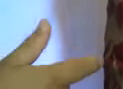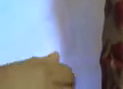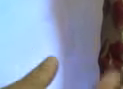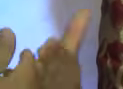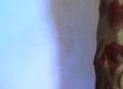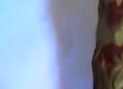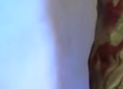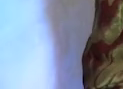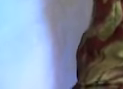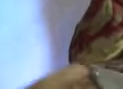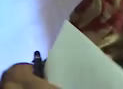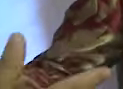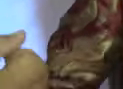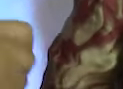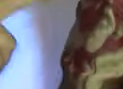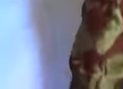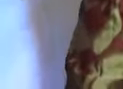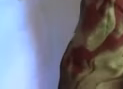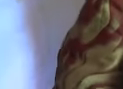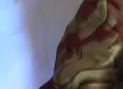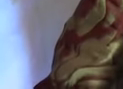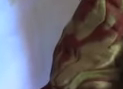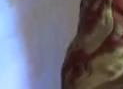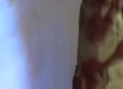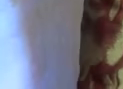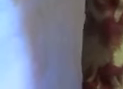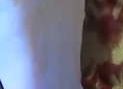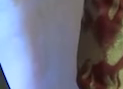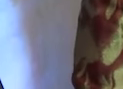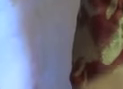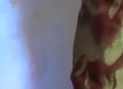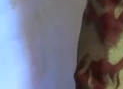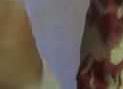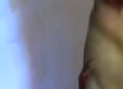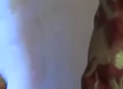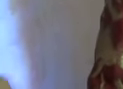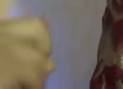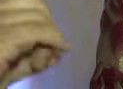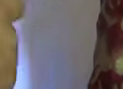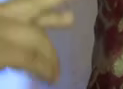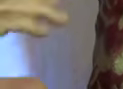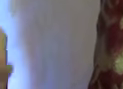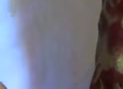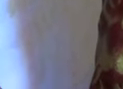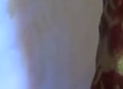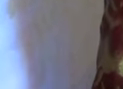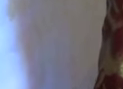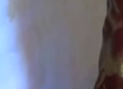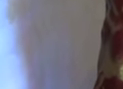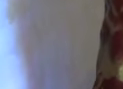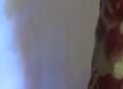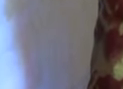vigente de 1917. Por lo que respecta a la idea del Estado de Derecho, los autores encuentran un